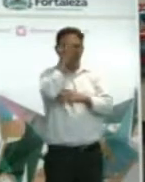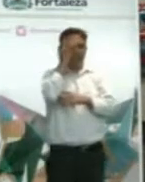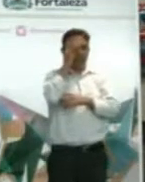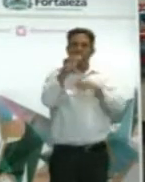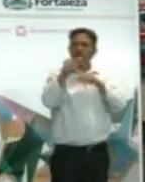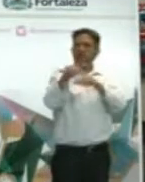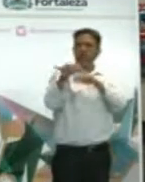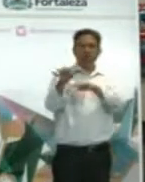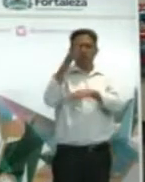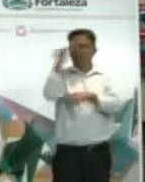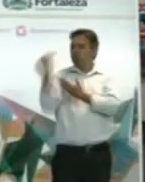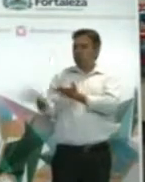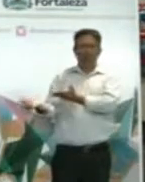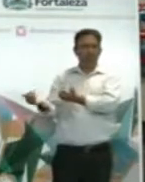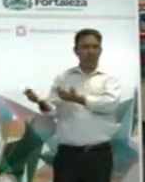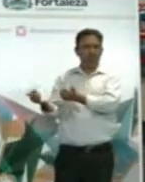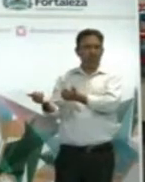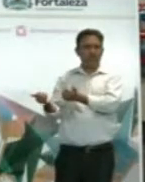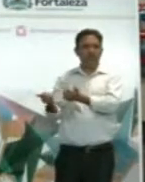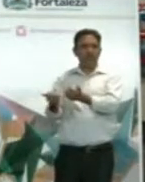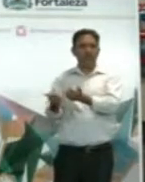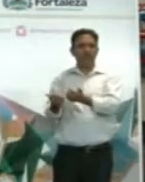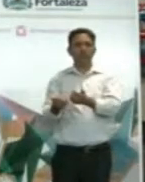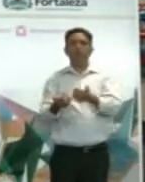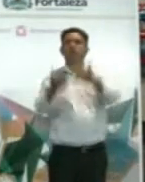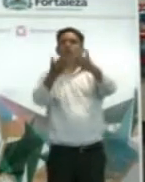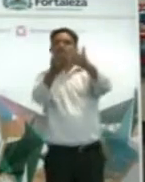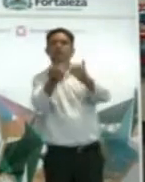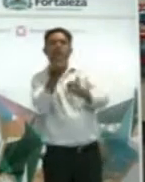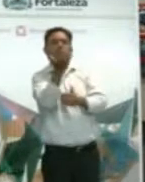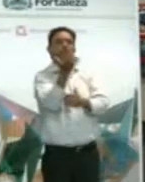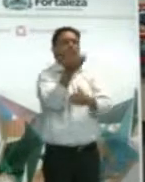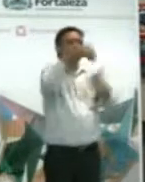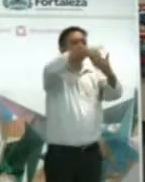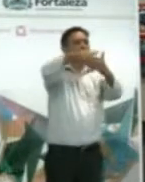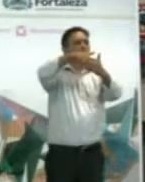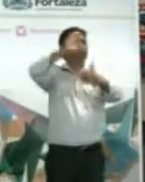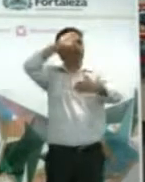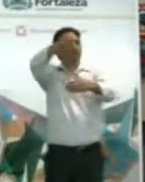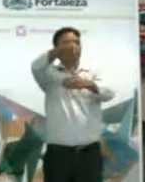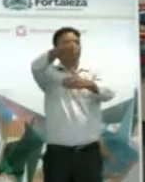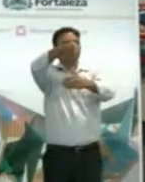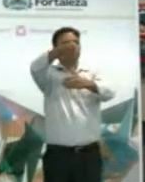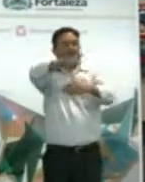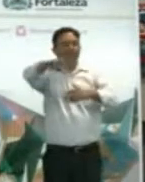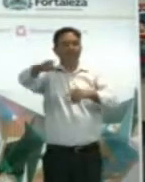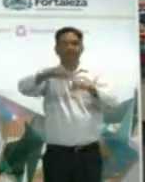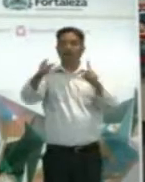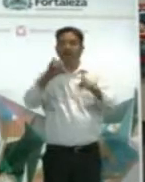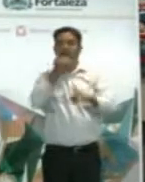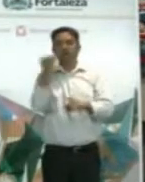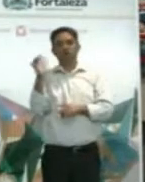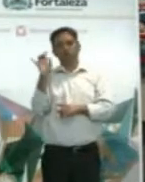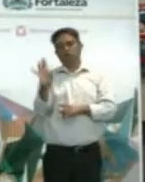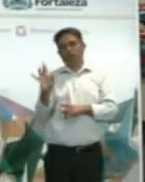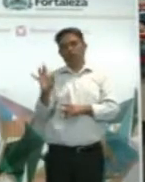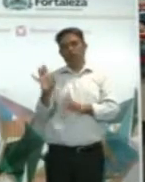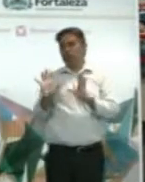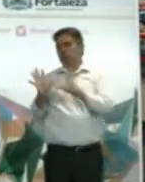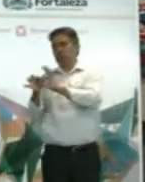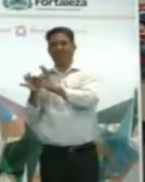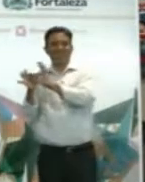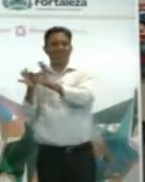a juventude nas ruas, pedindo a eleição direta para presidente. Mas não dependia só da nossa